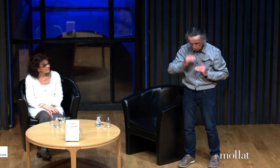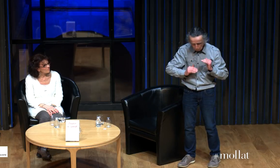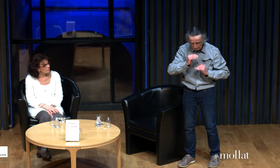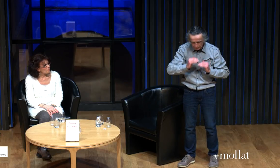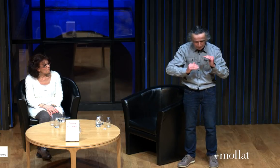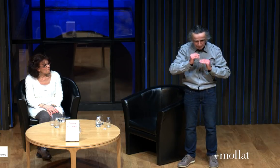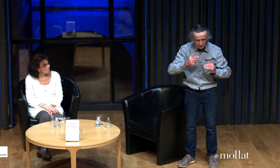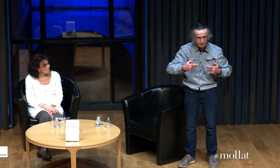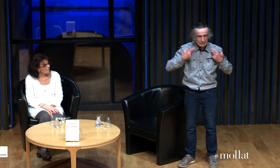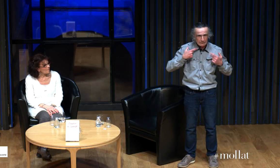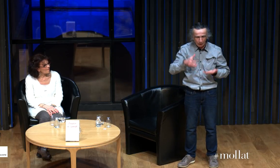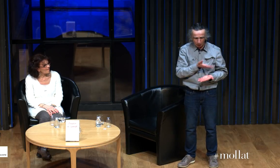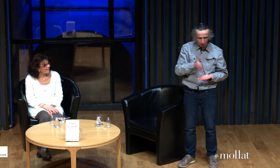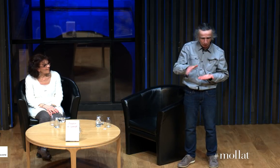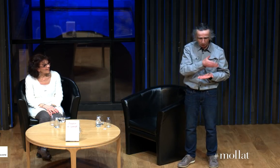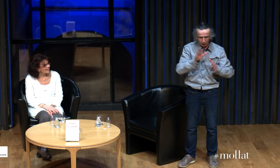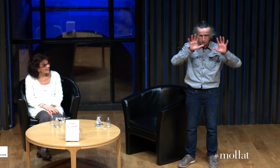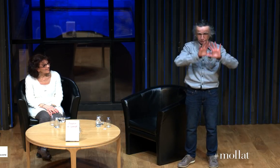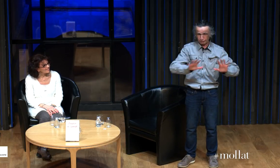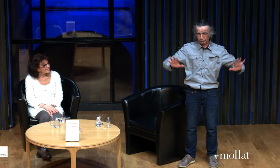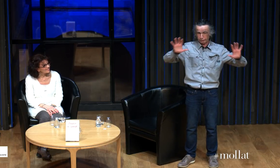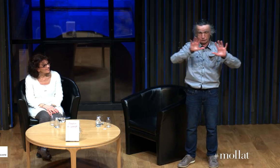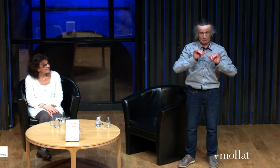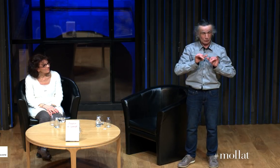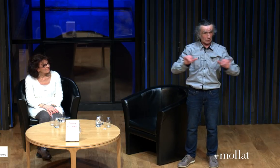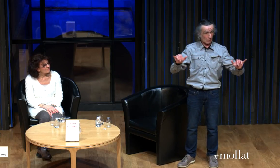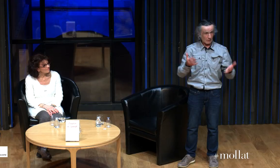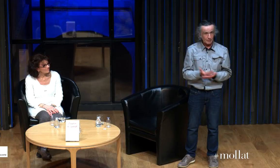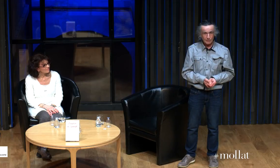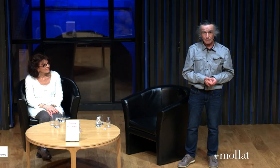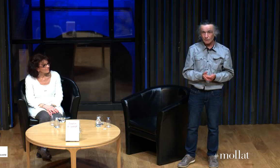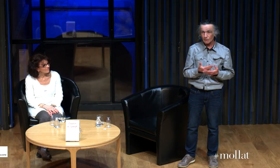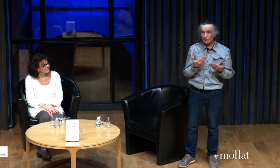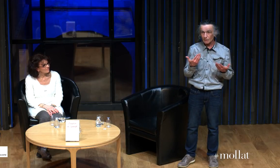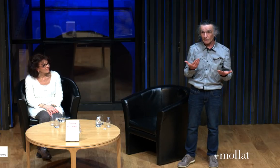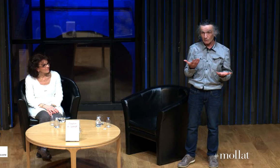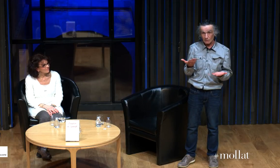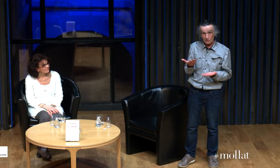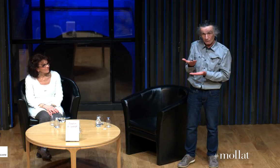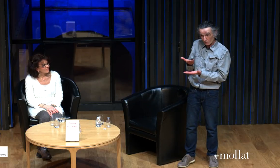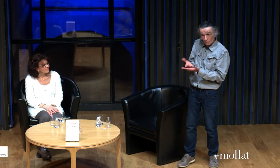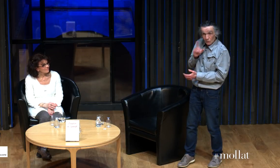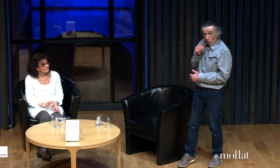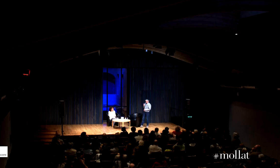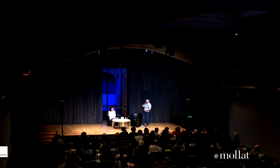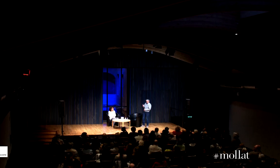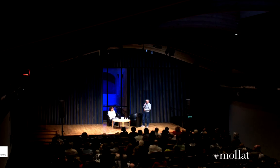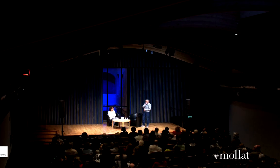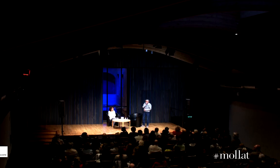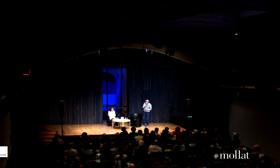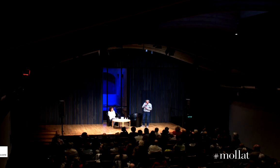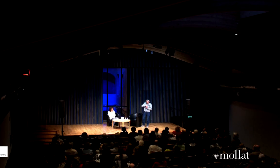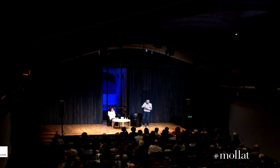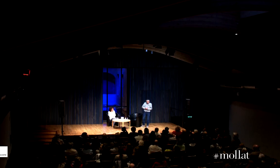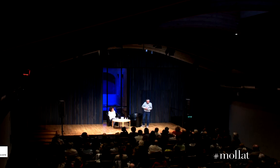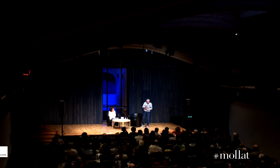comprenait rien, en fait. Il ne comprenait rien à ce qui se passait dans sa vie, comme s'il errait dans des limbes. En fait, il a un souvenir comme ça, très flou, de limbes, de son